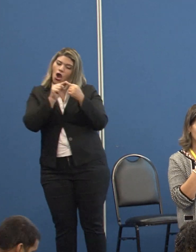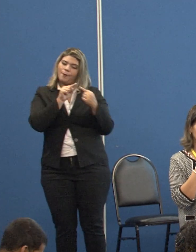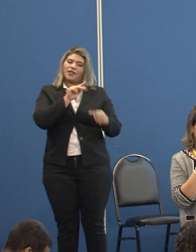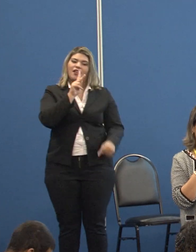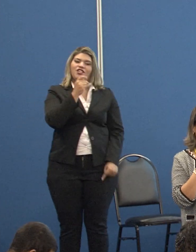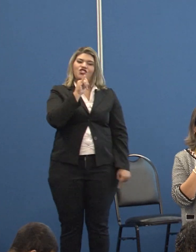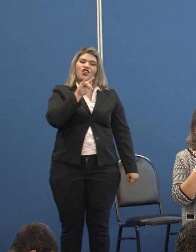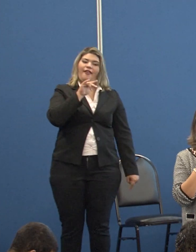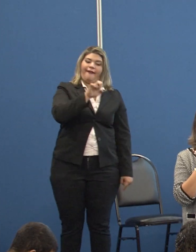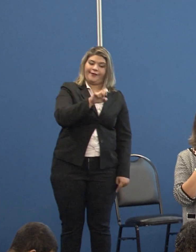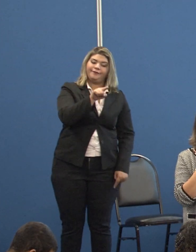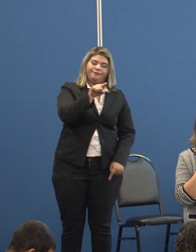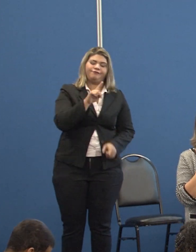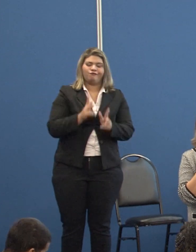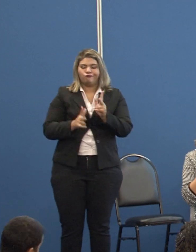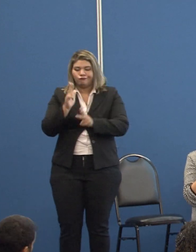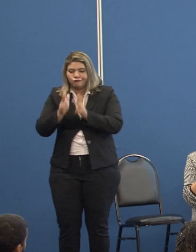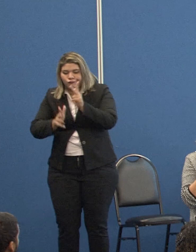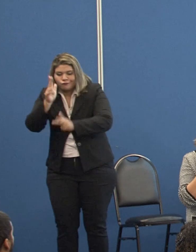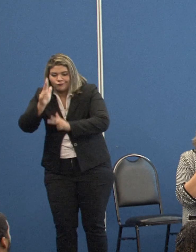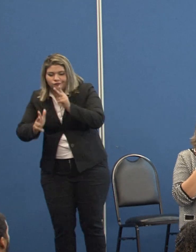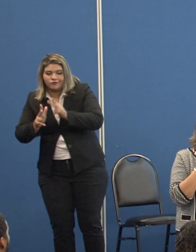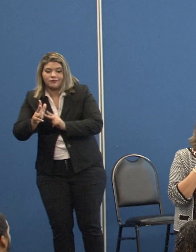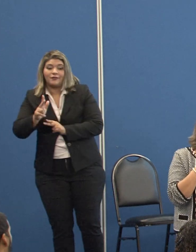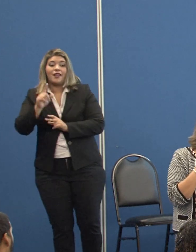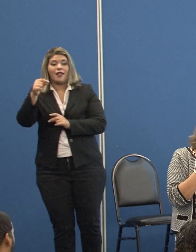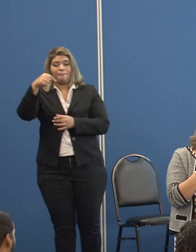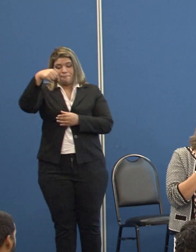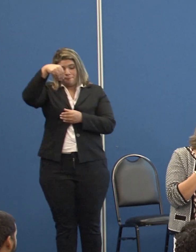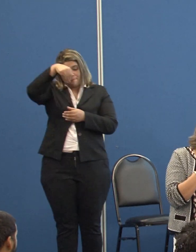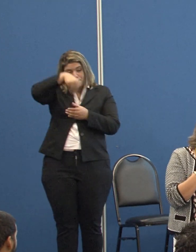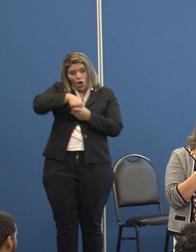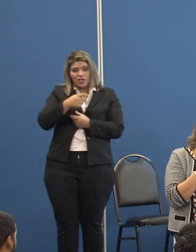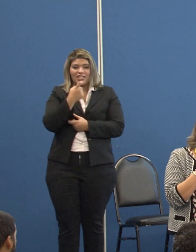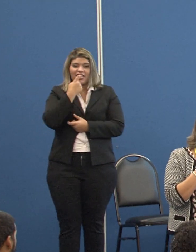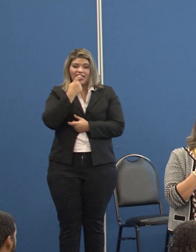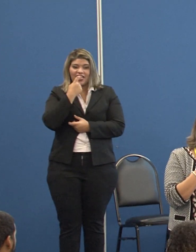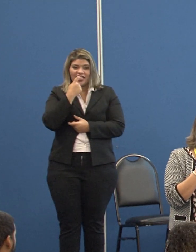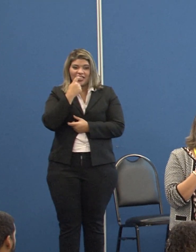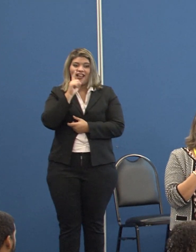um pouquinho de purpurina e coloca um pouquinho de água e fecha.